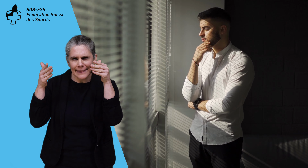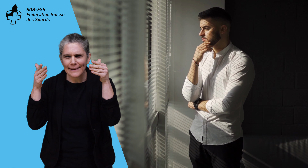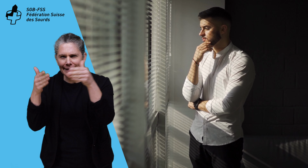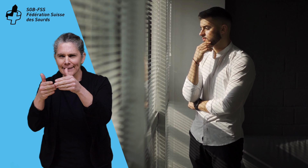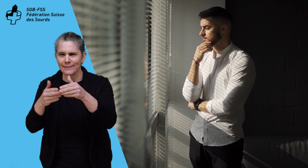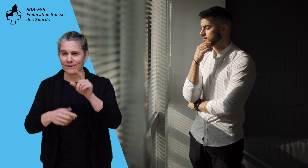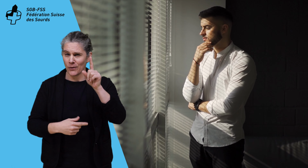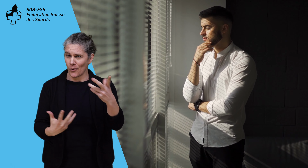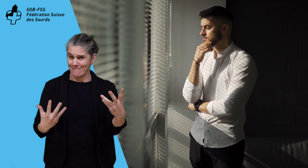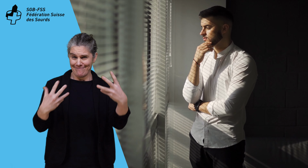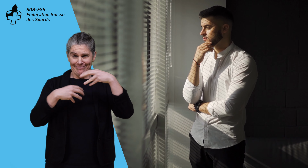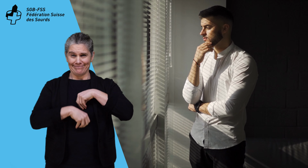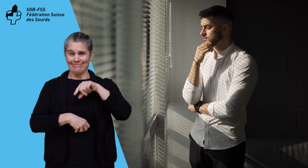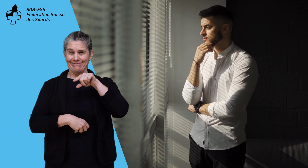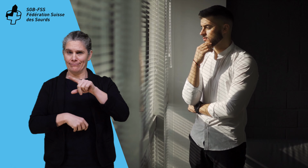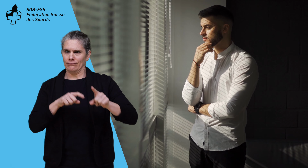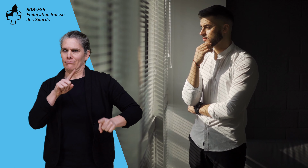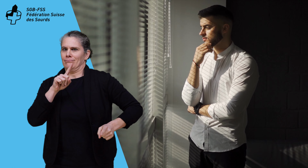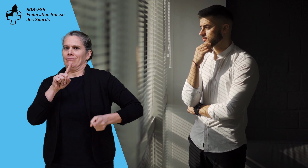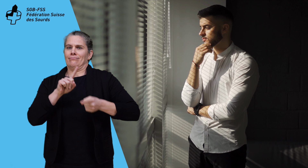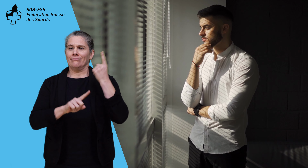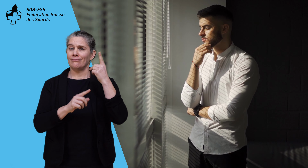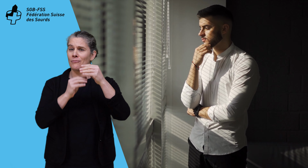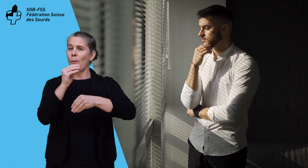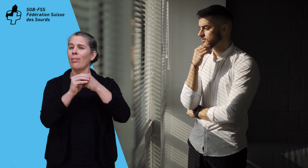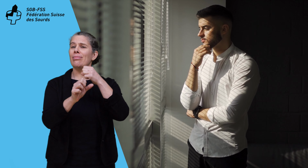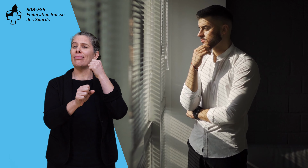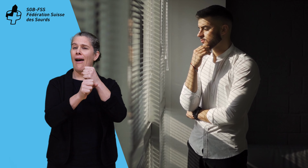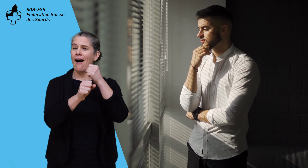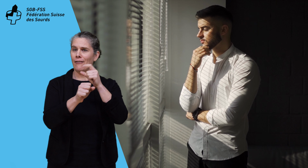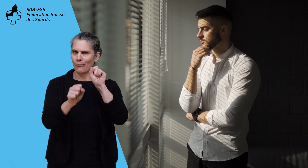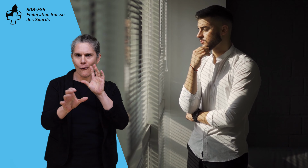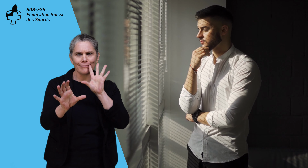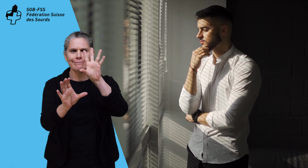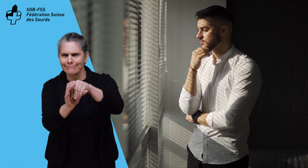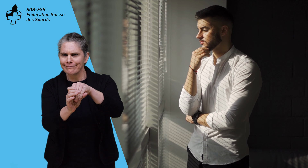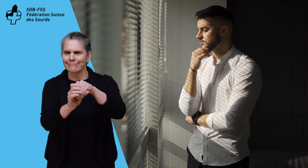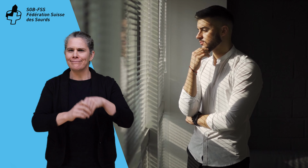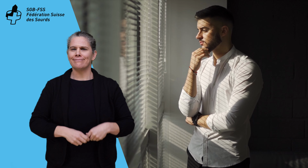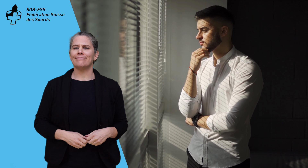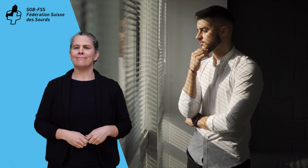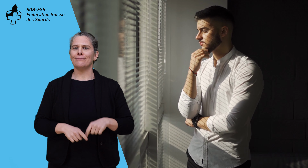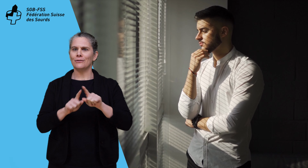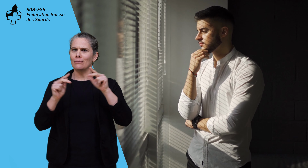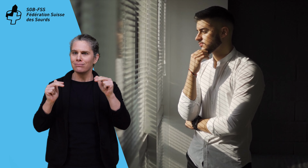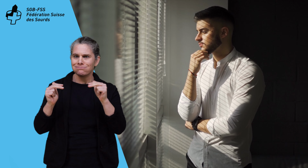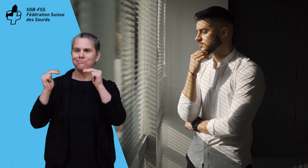connaissances spécialisées sont devenues indispensables pour pouvoir s'imposer dans le monde du travail et